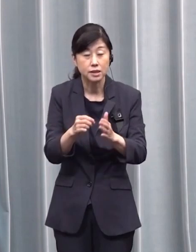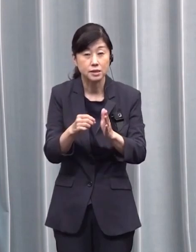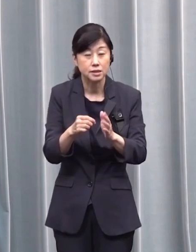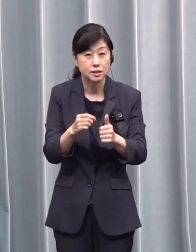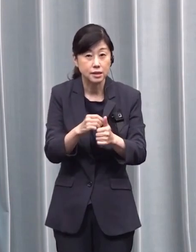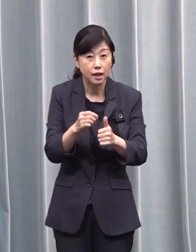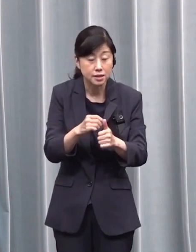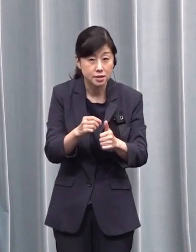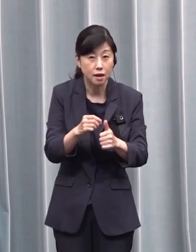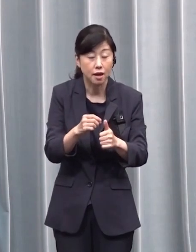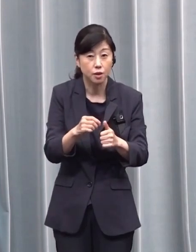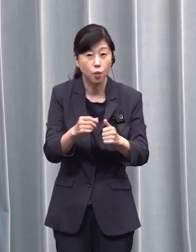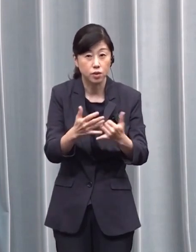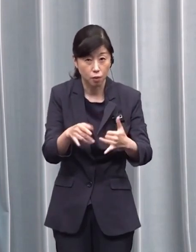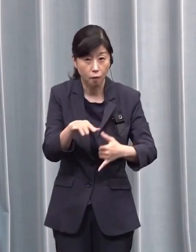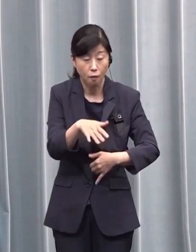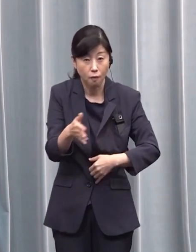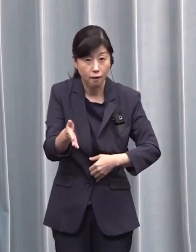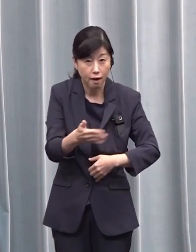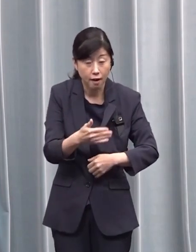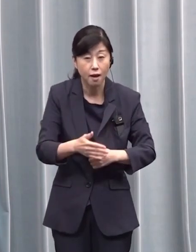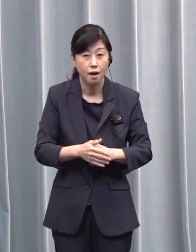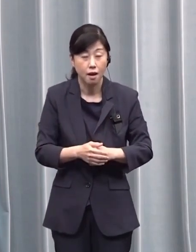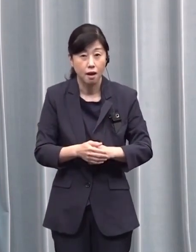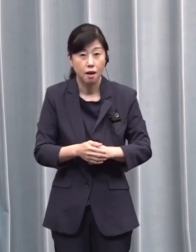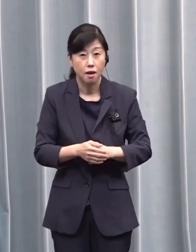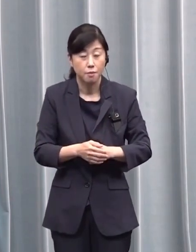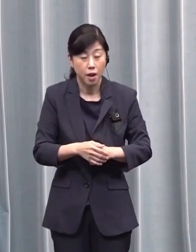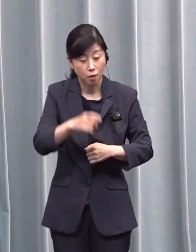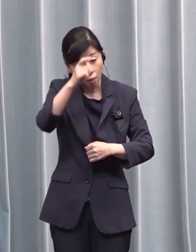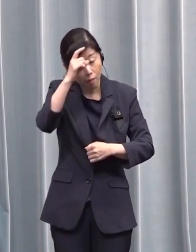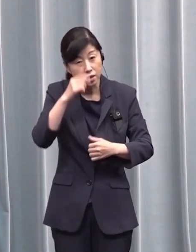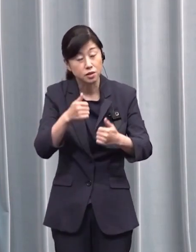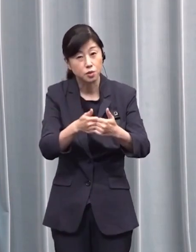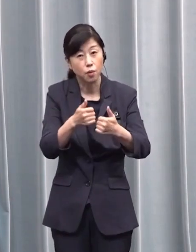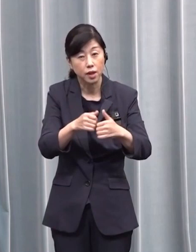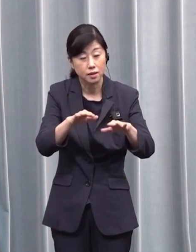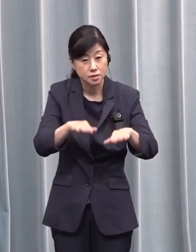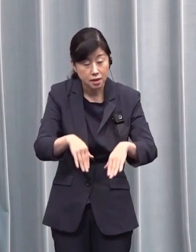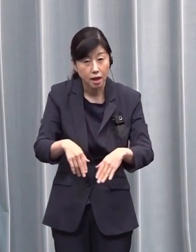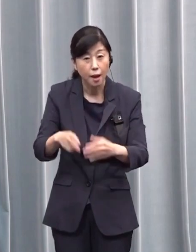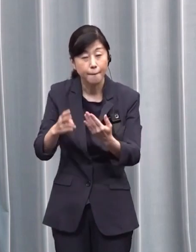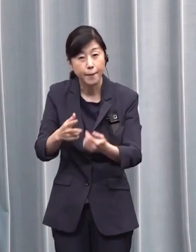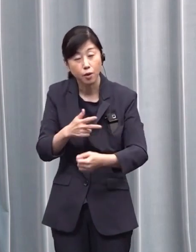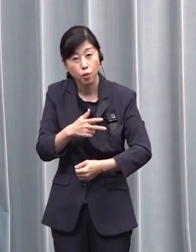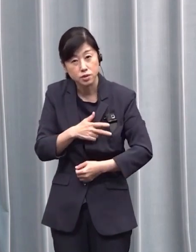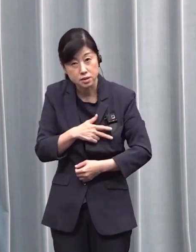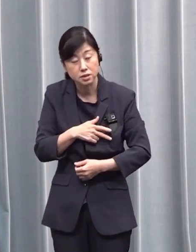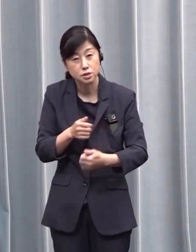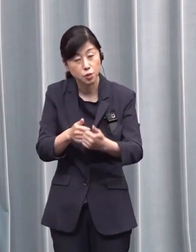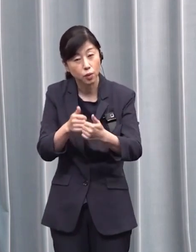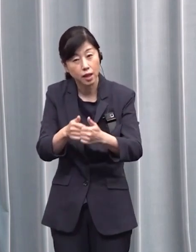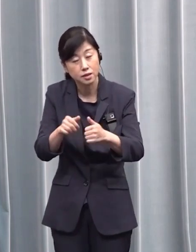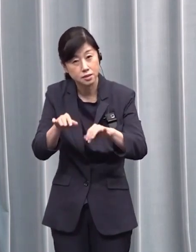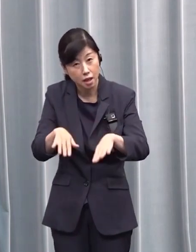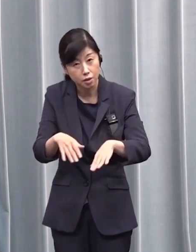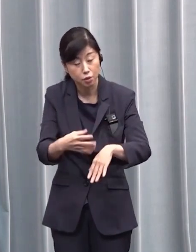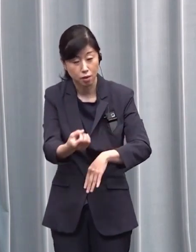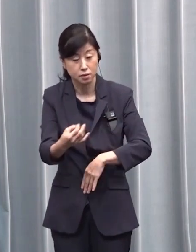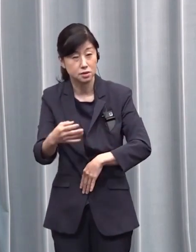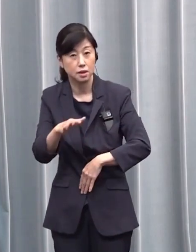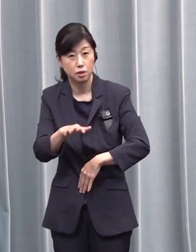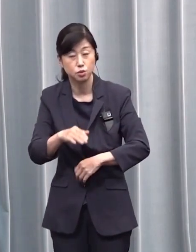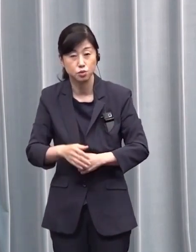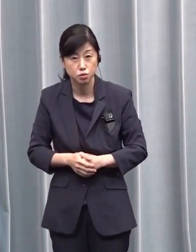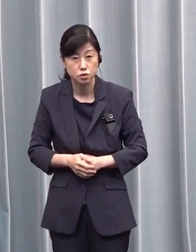なりの方たちが、交番に相談をしてみた、弁護士に相談をしてみたというお話が出ています。これ警察